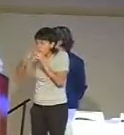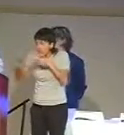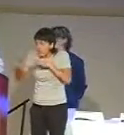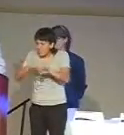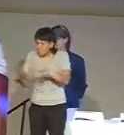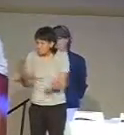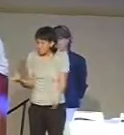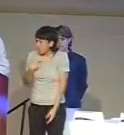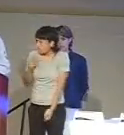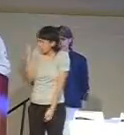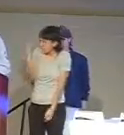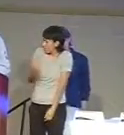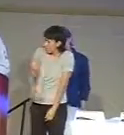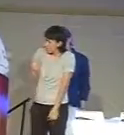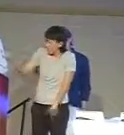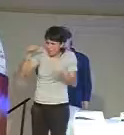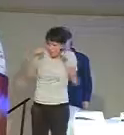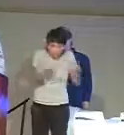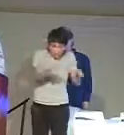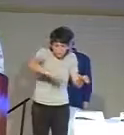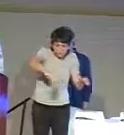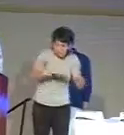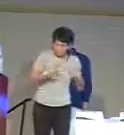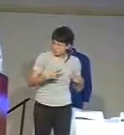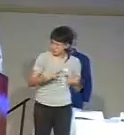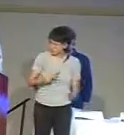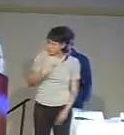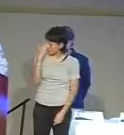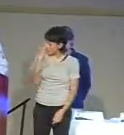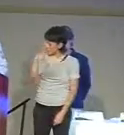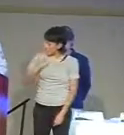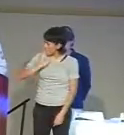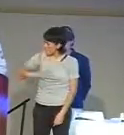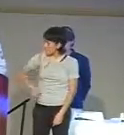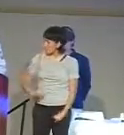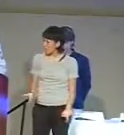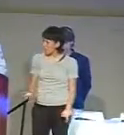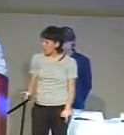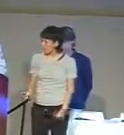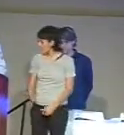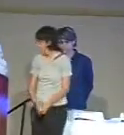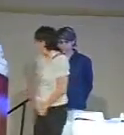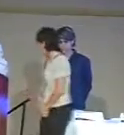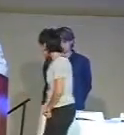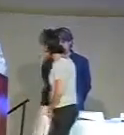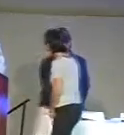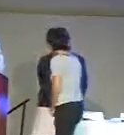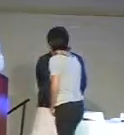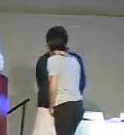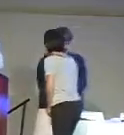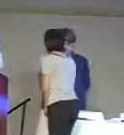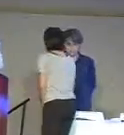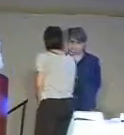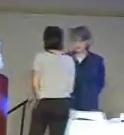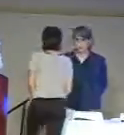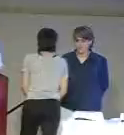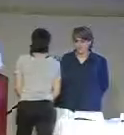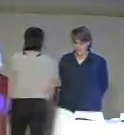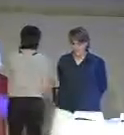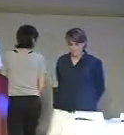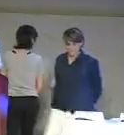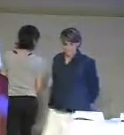manufactura a la población? ¿Qué otra cosa tenemos que hacer? Bueno, en este cargo que voy a terminar, si